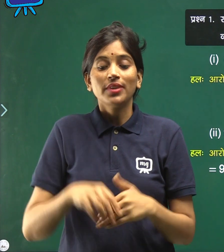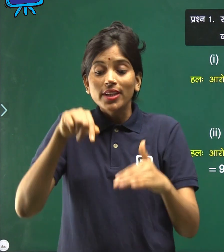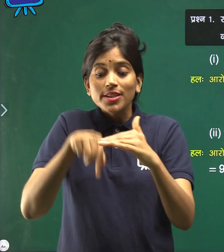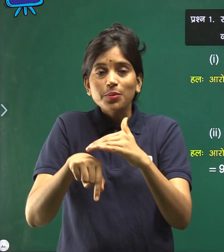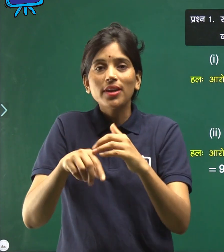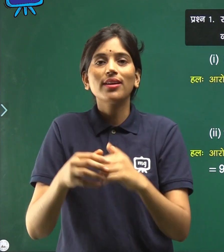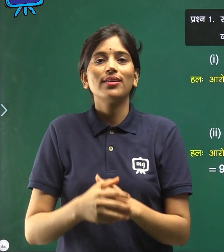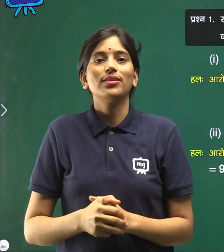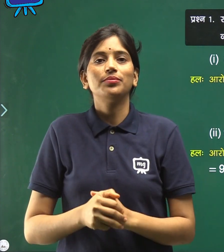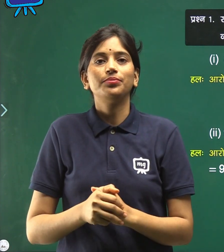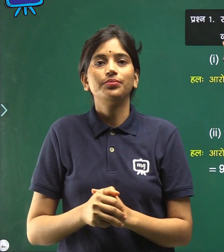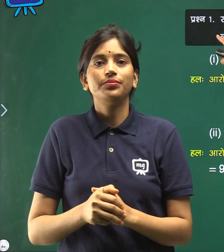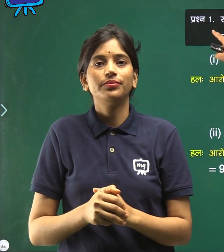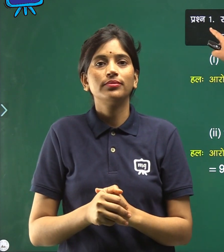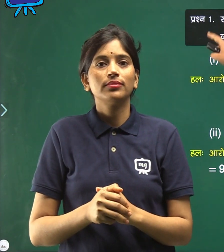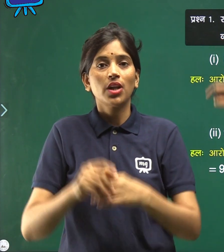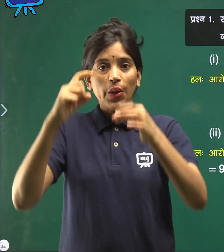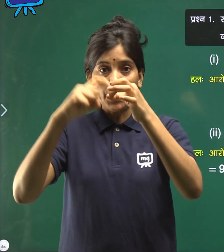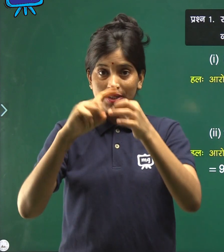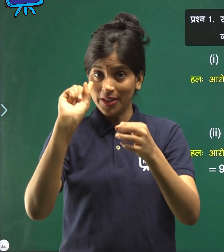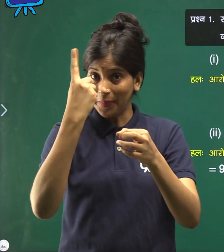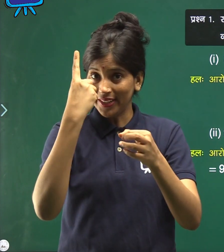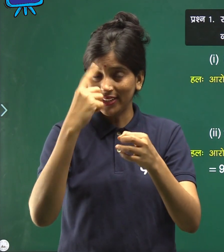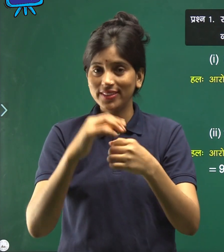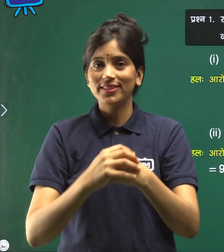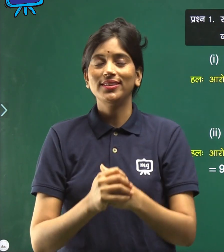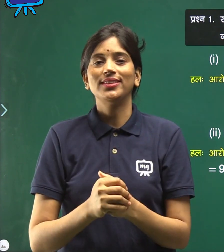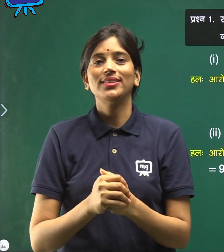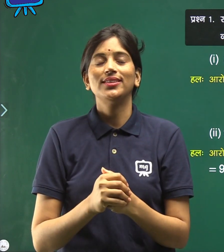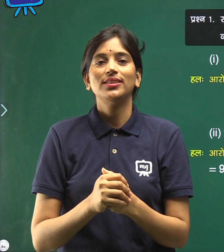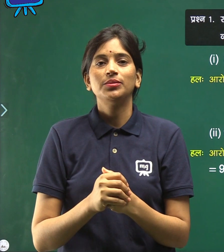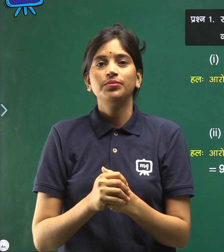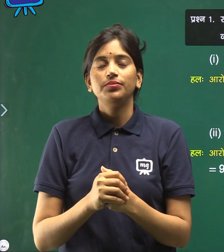इसमें प्रश्न नंबर 1,